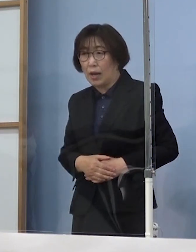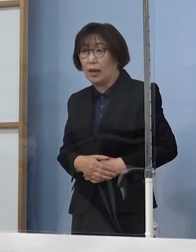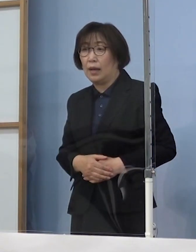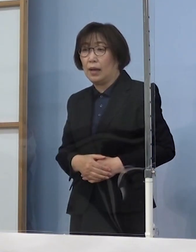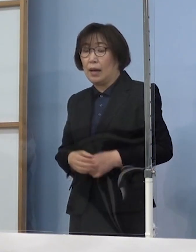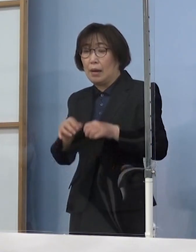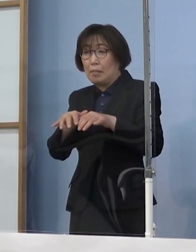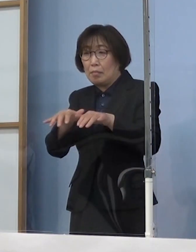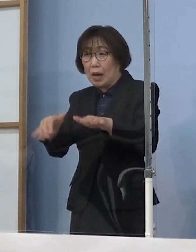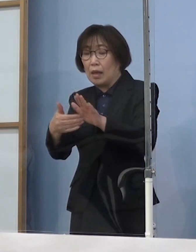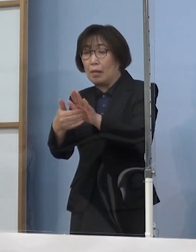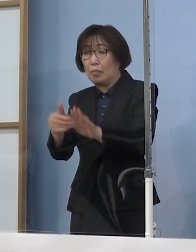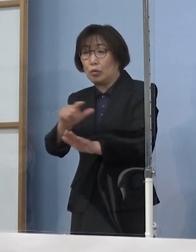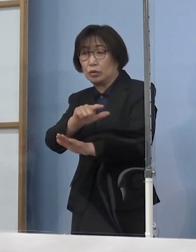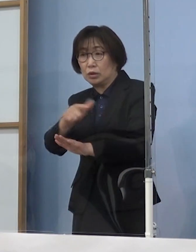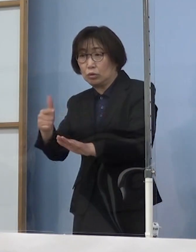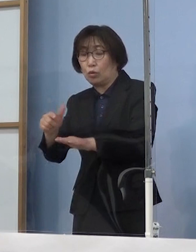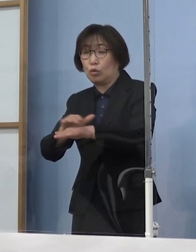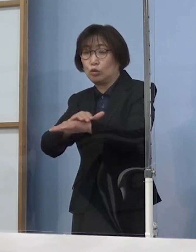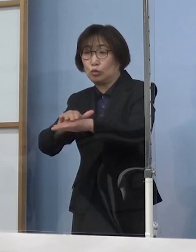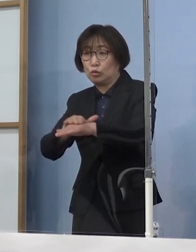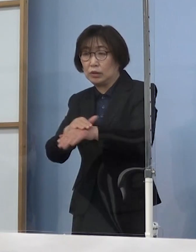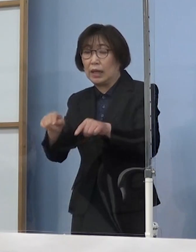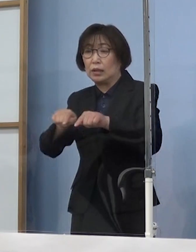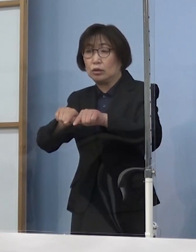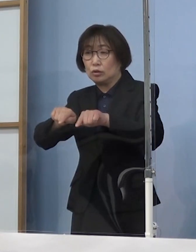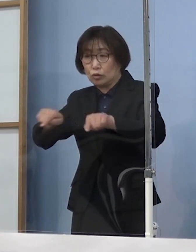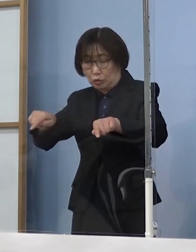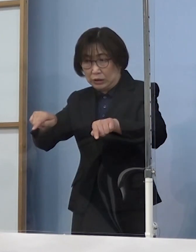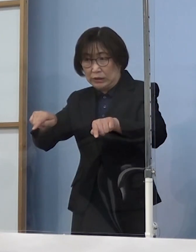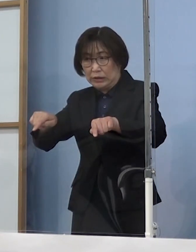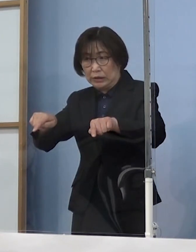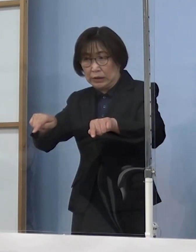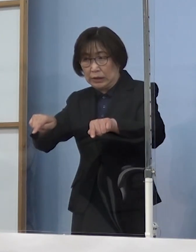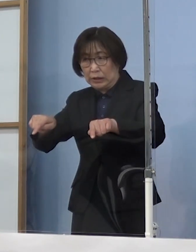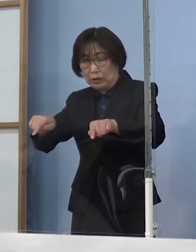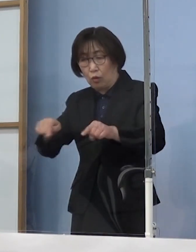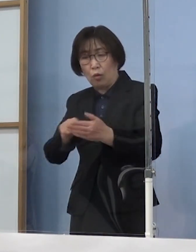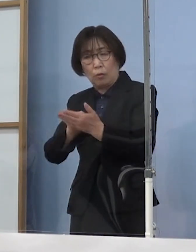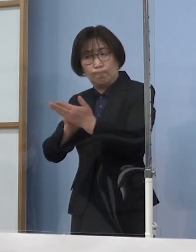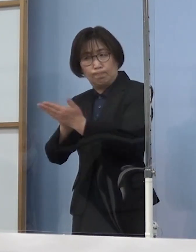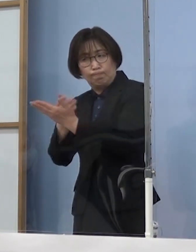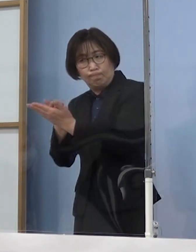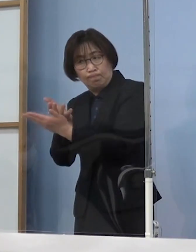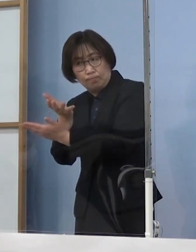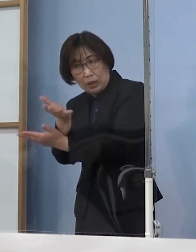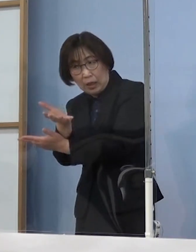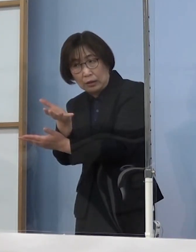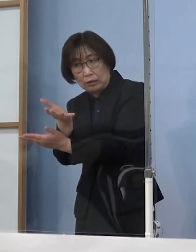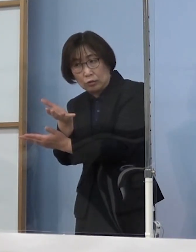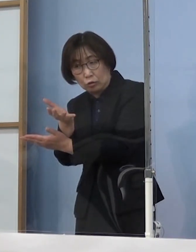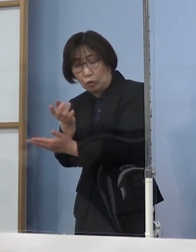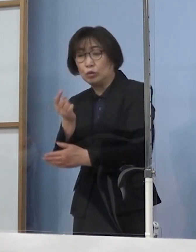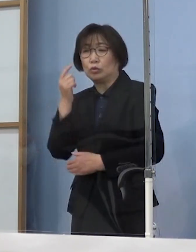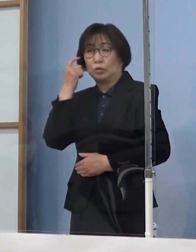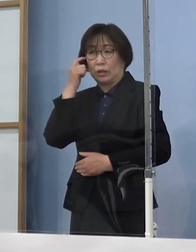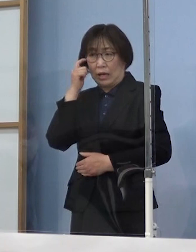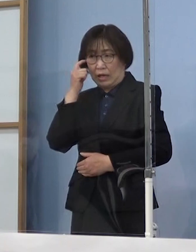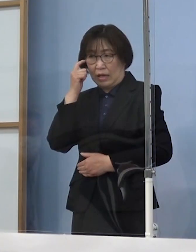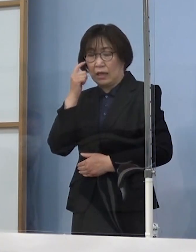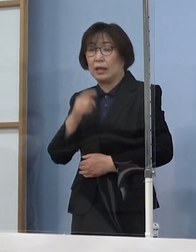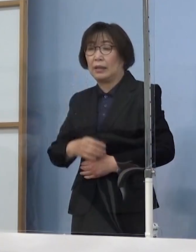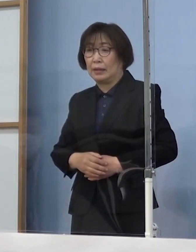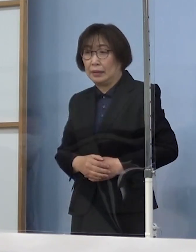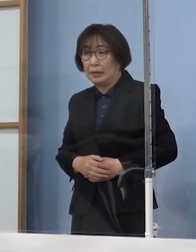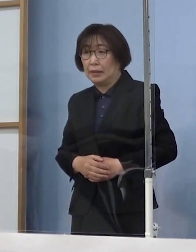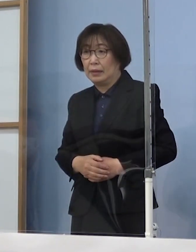まん延防止等重点措置、こちらが視野に入ってくることとなりました。そしてその